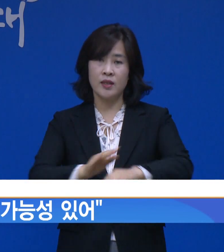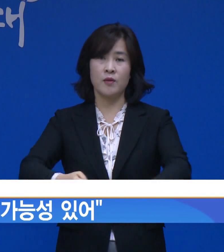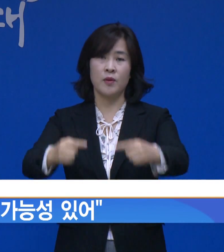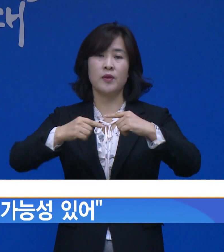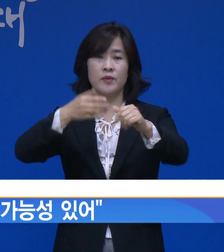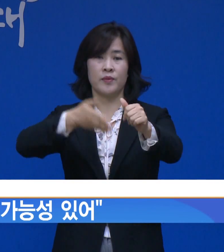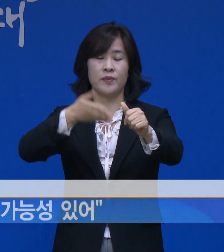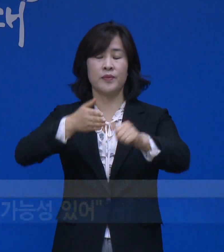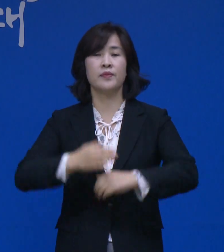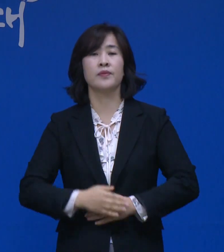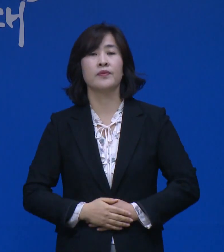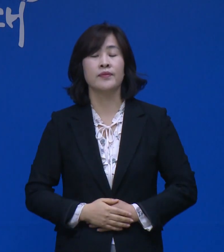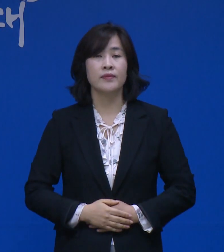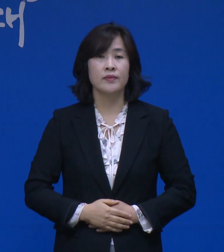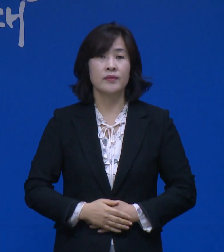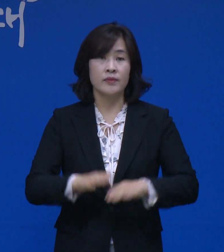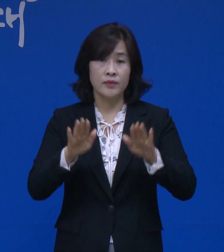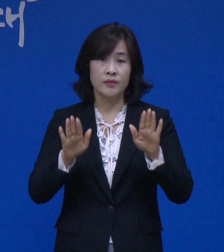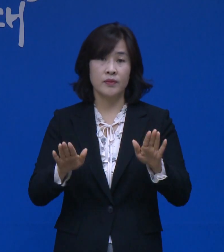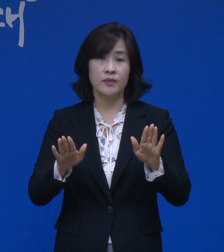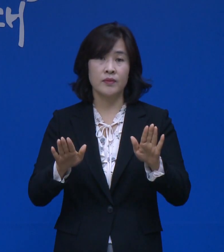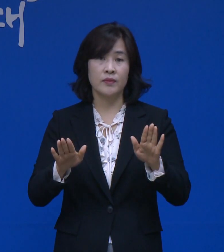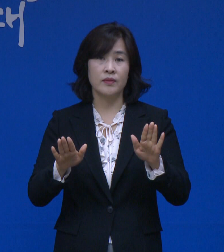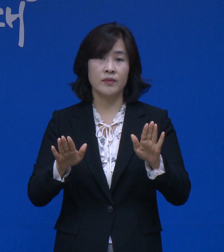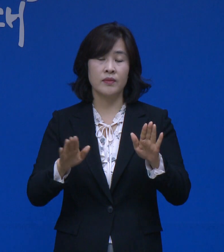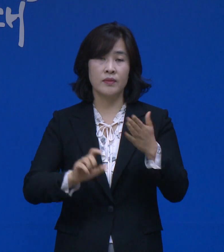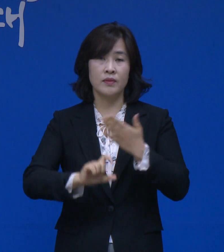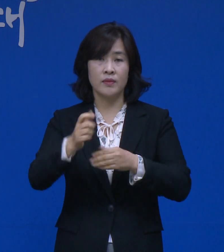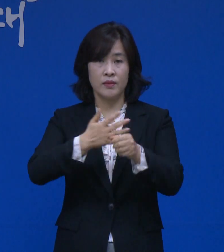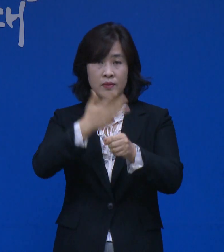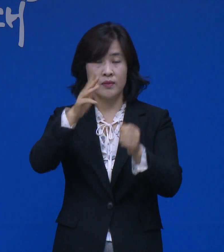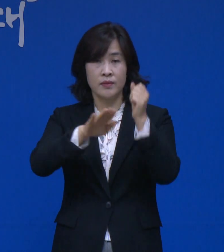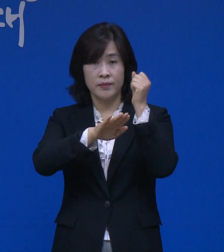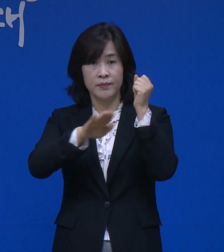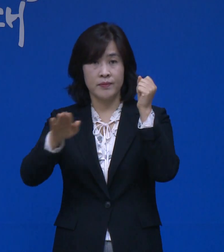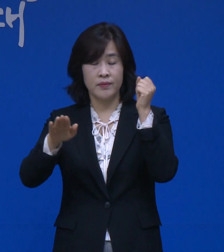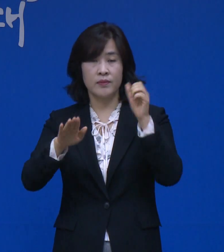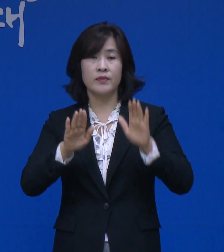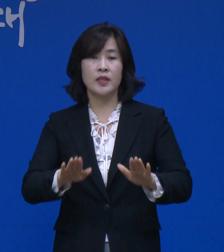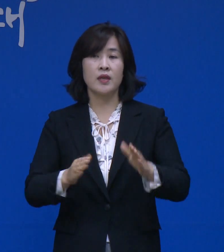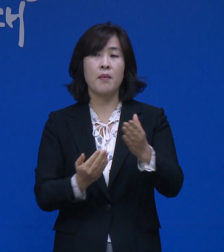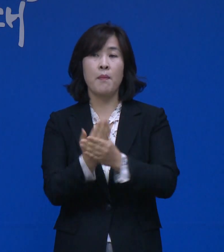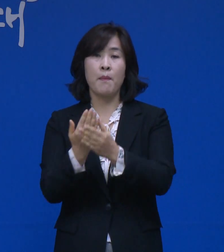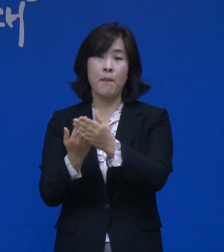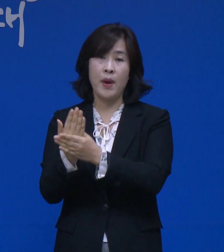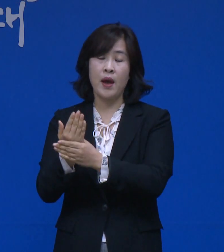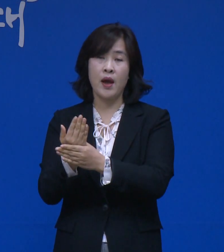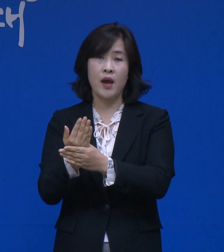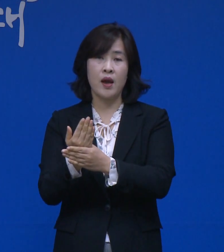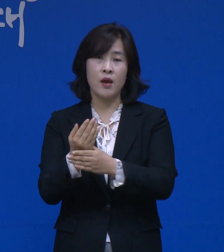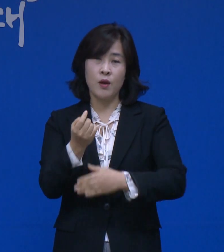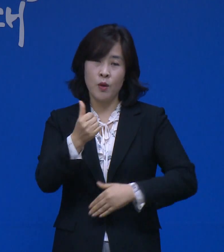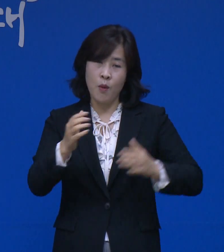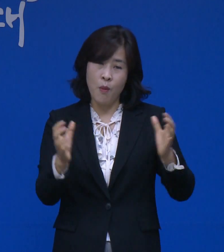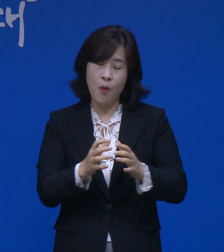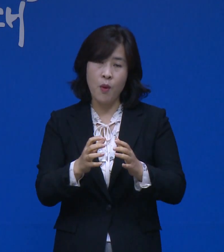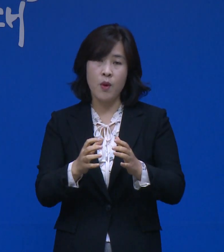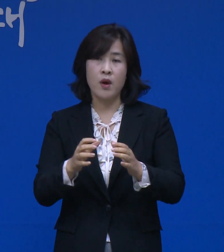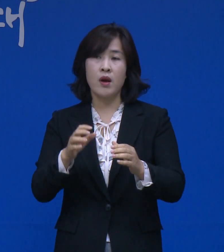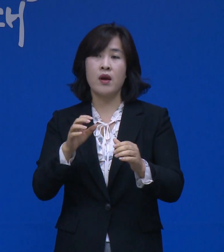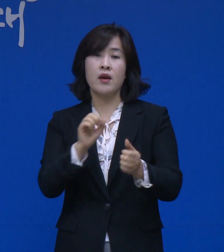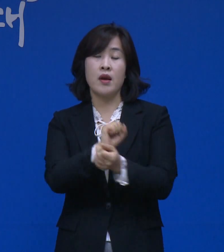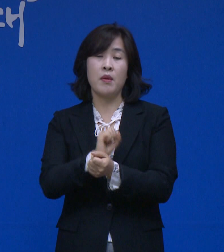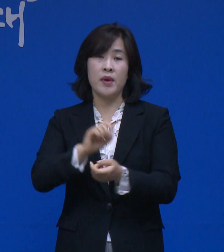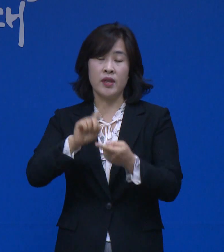주시기를 호소합니다. 오늘 아침 8시를 기준으로 해서 최근 발생한 소규모 집단